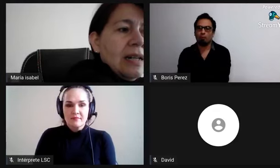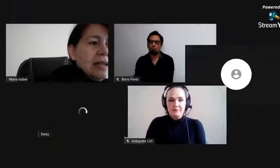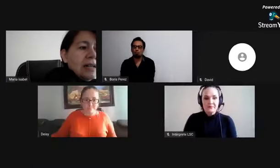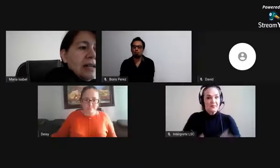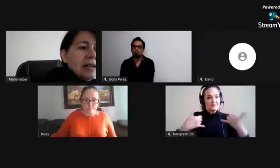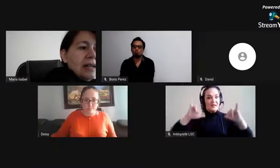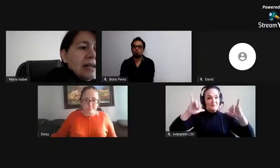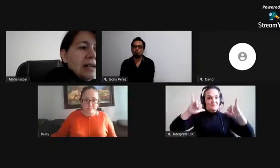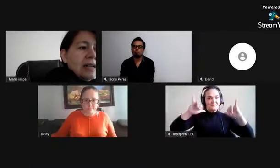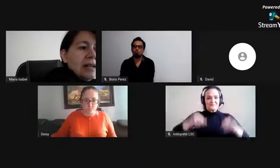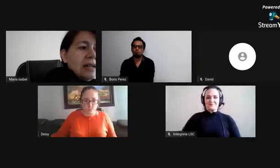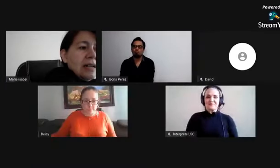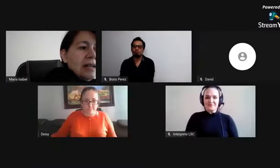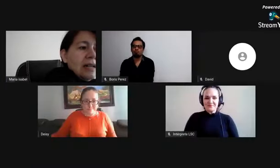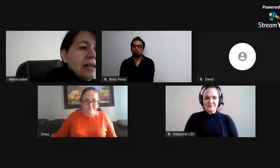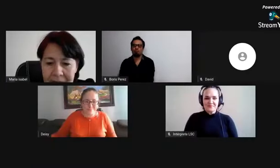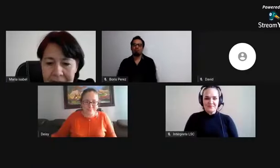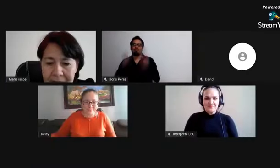Allá.